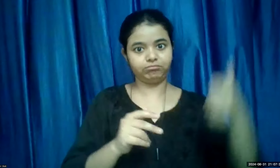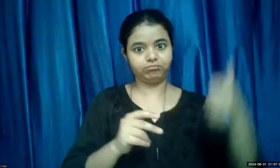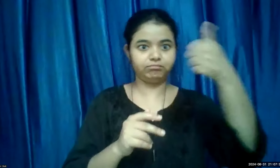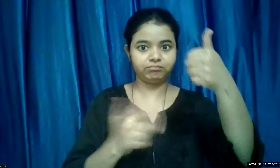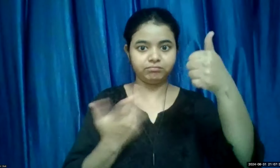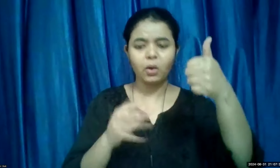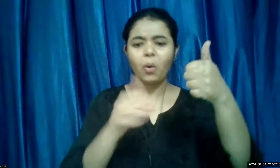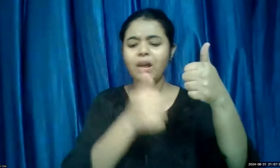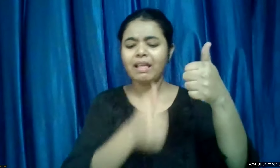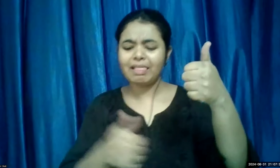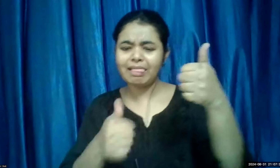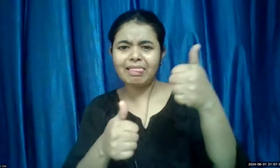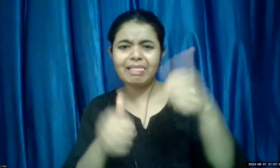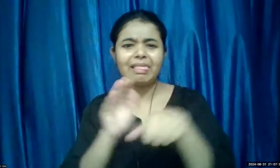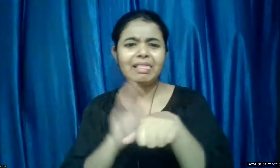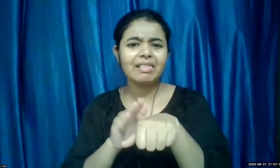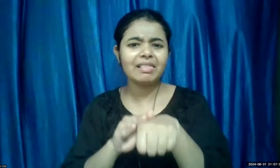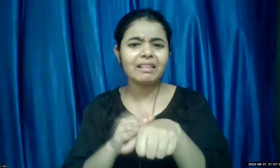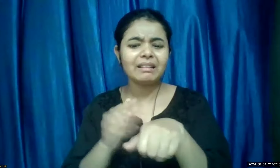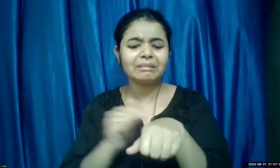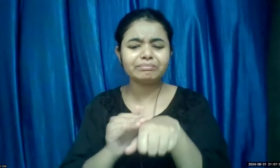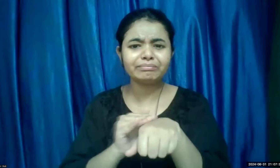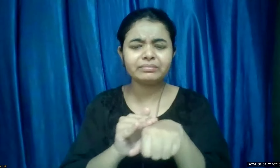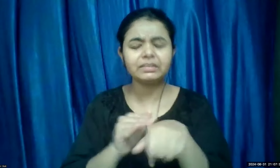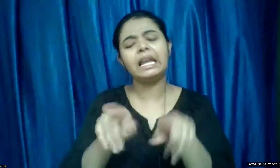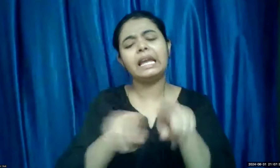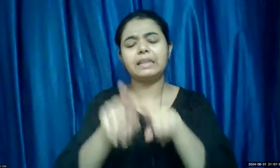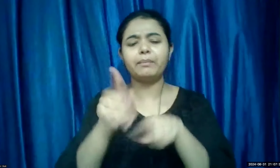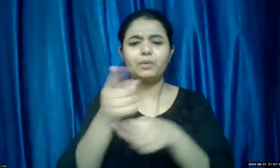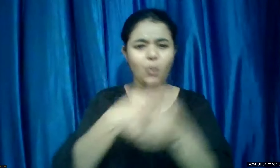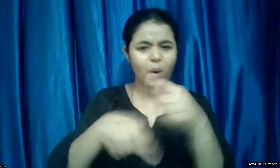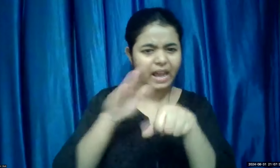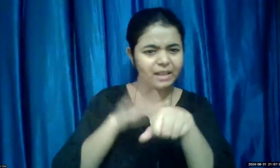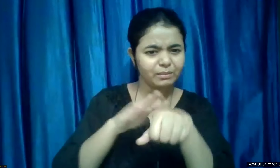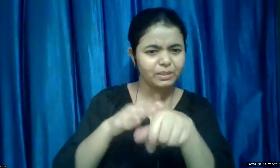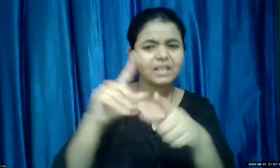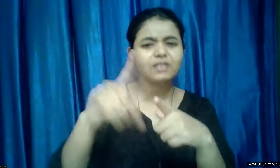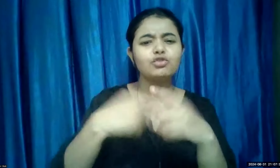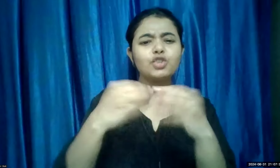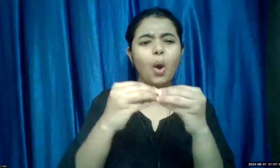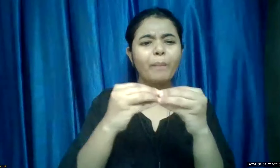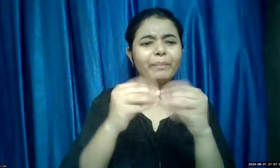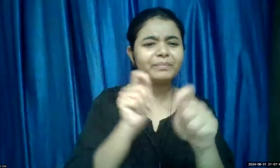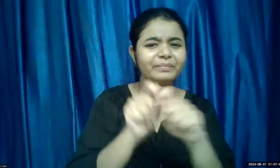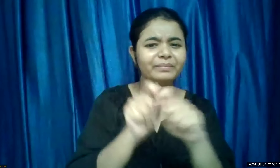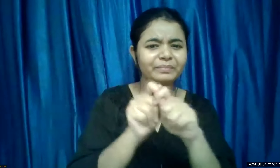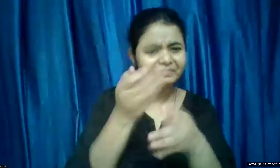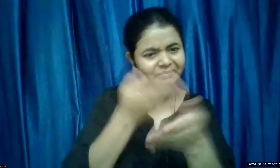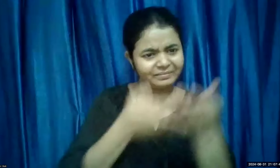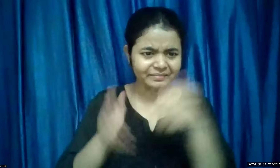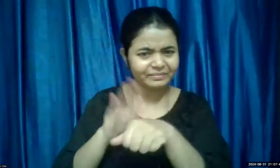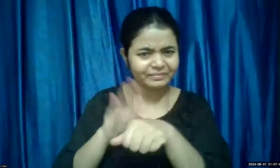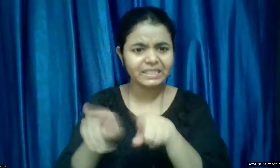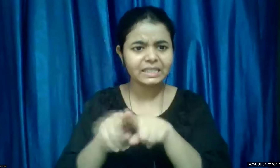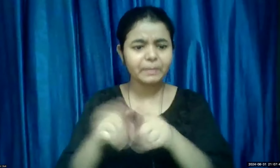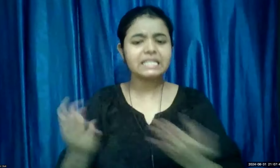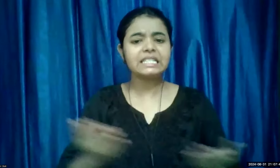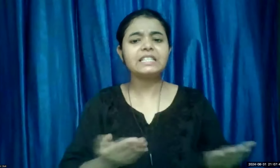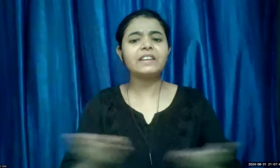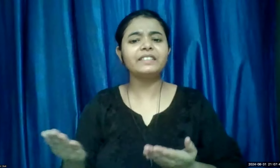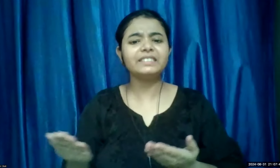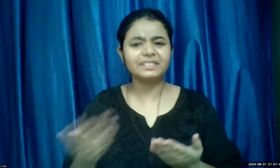हम में से काफी सारे लोगों ने नौकरी की होगी किसी की, है ना, किसी की सेवा हमने की होगी, सर्विस जिसको बोलते